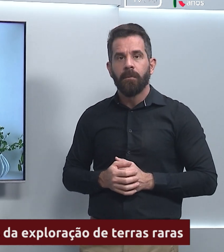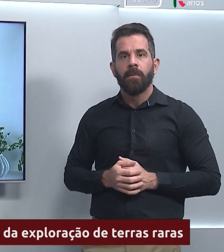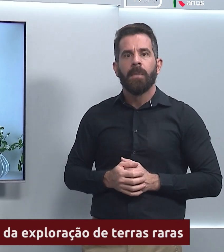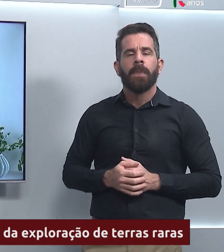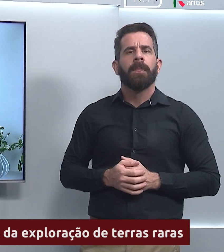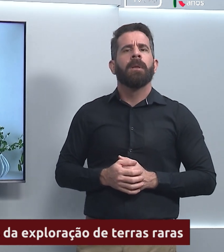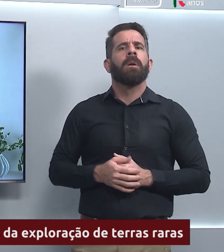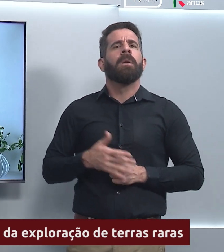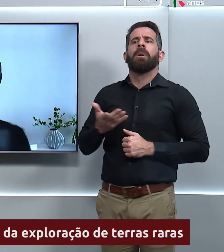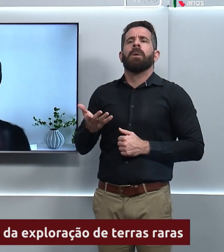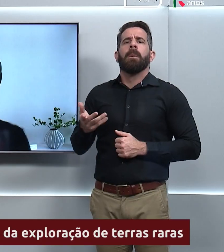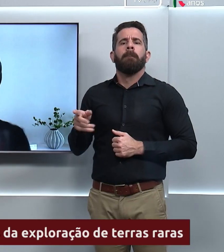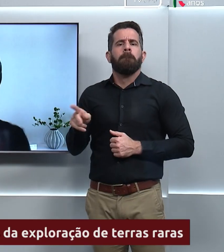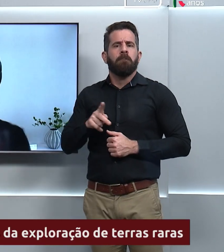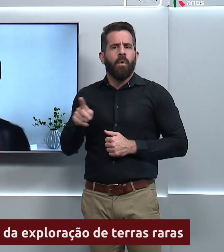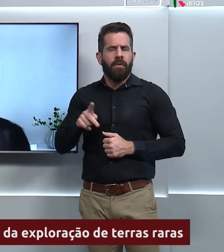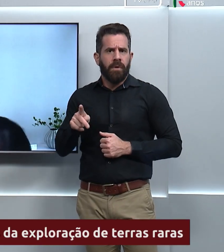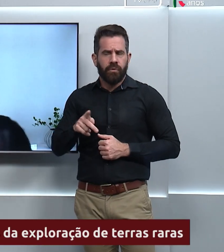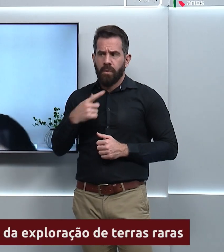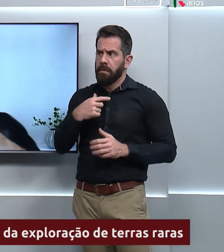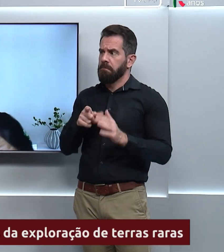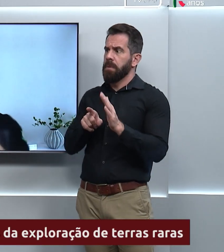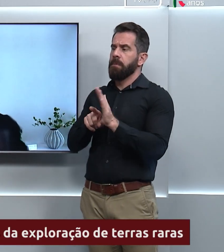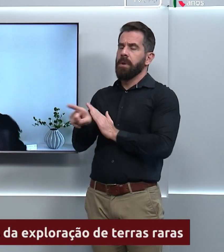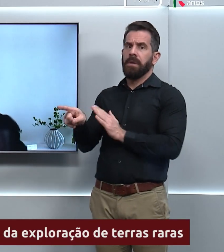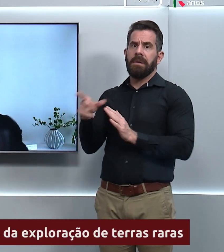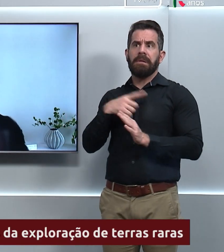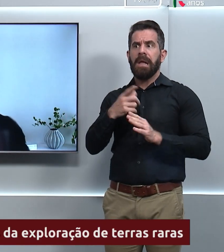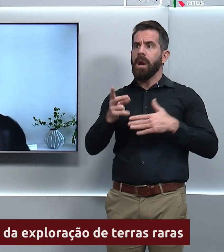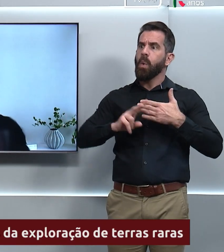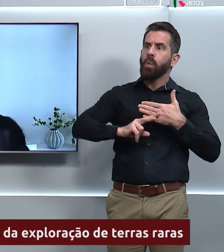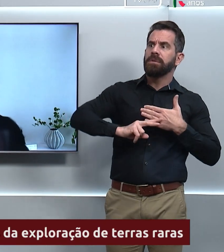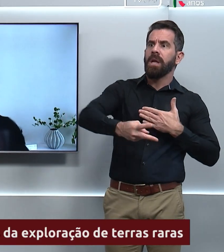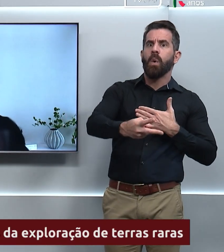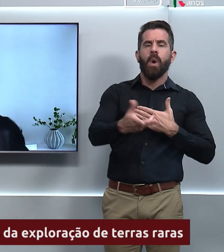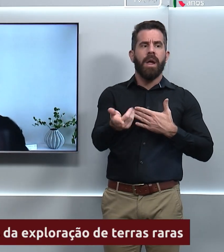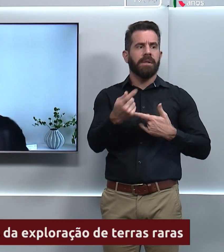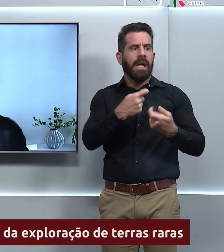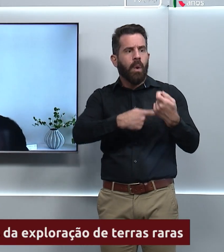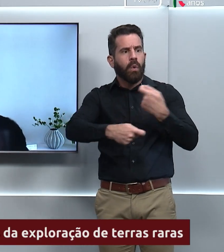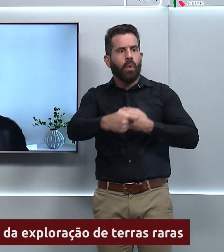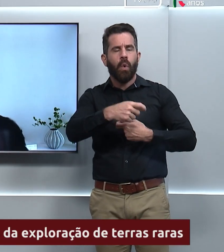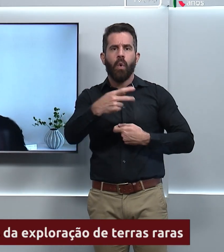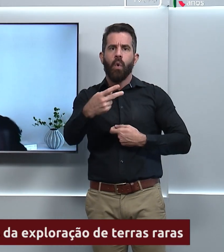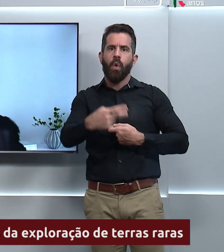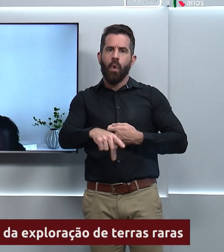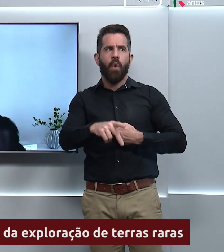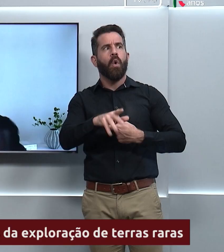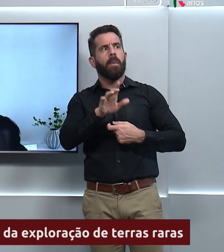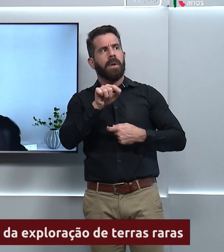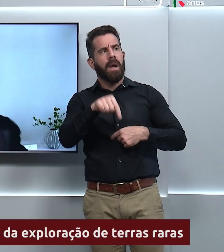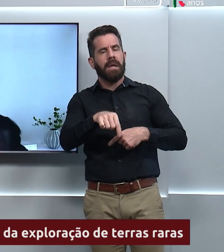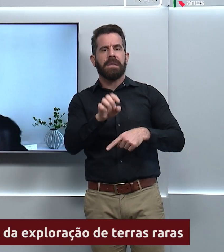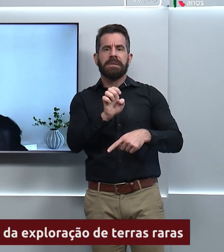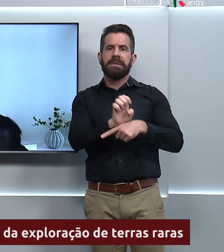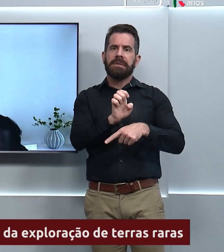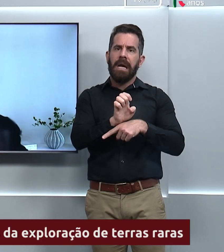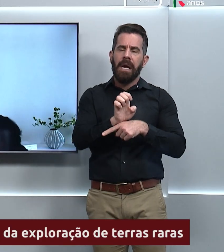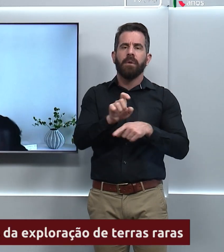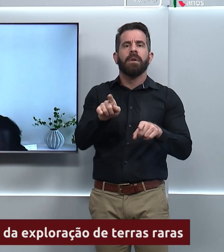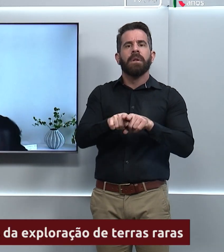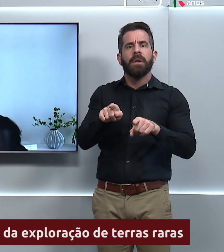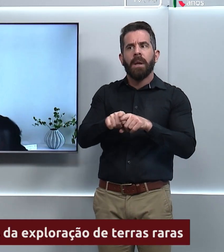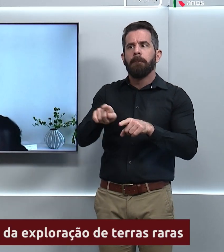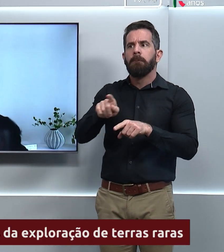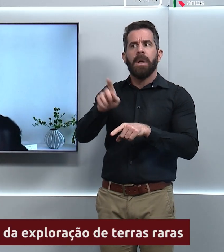começar, quais são as consequências econômicas para o desenvolvimento do nosso estado, do nosso país, da exploração desses